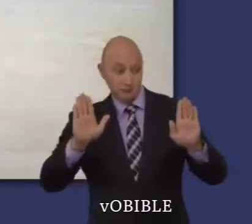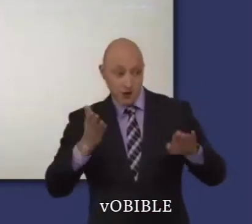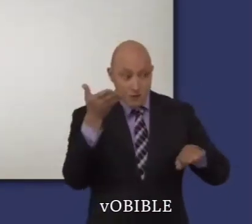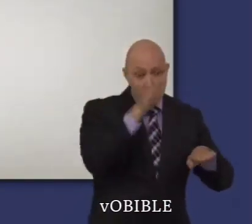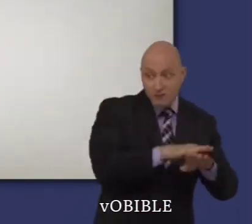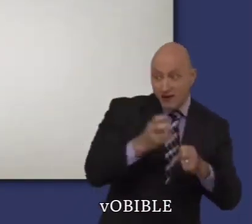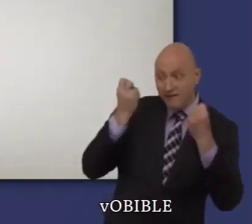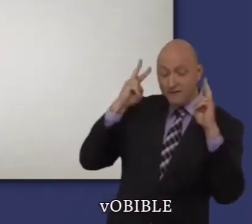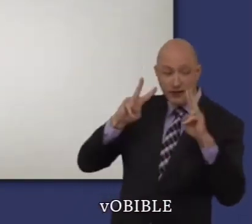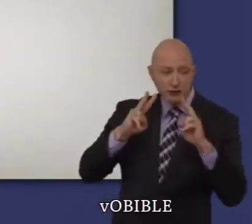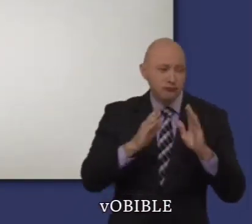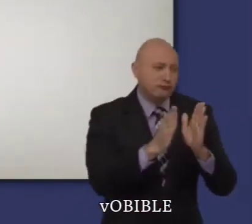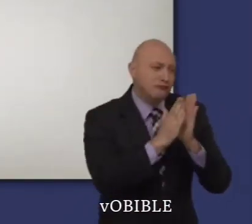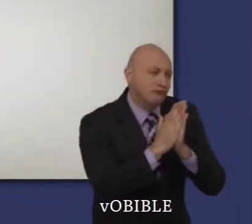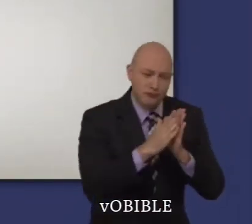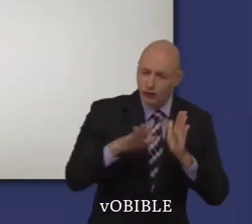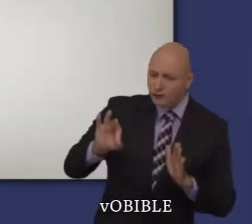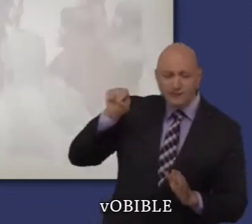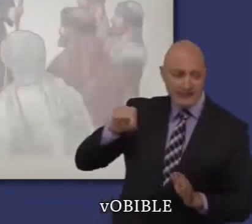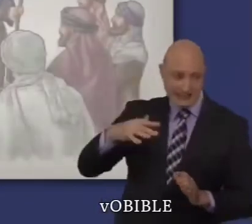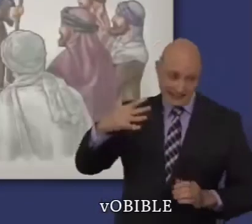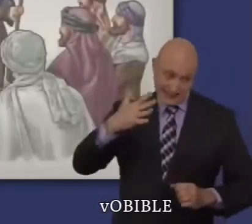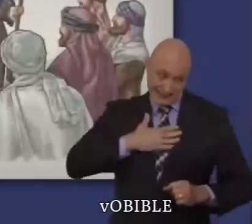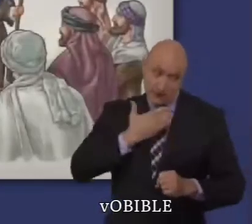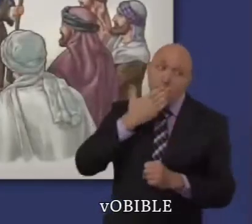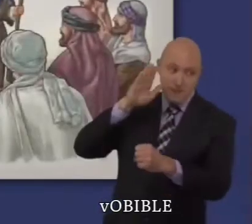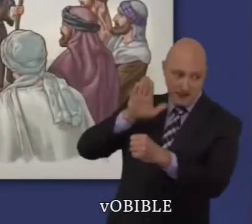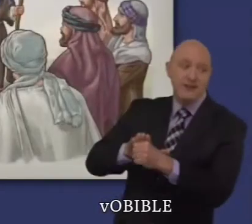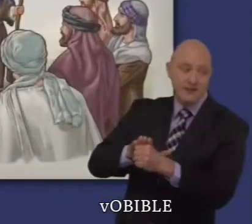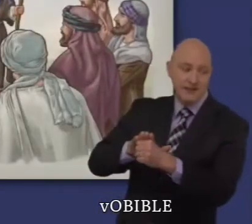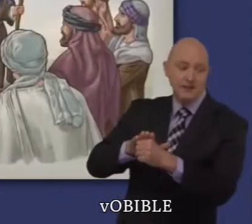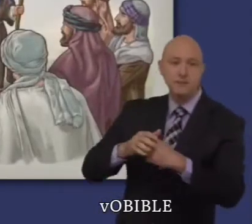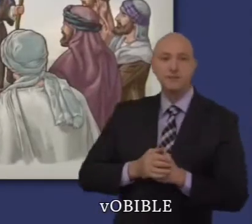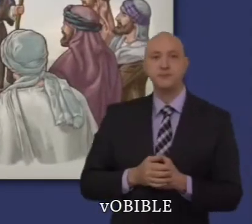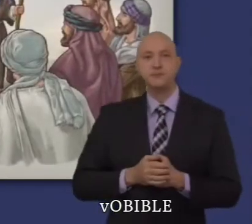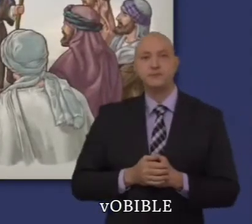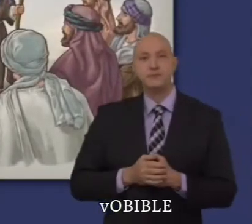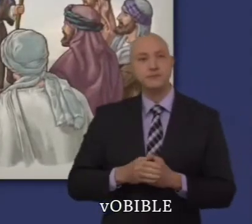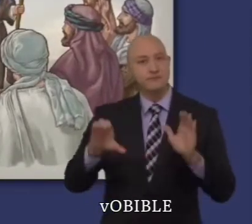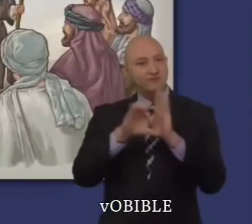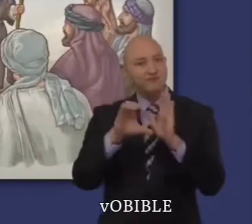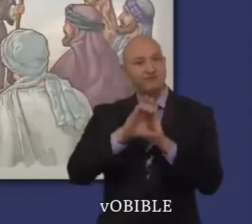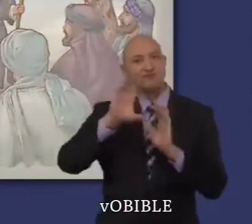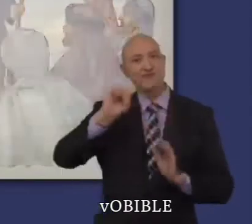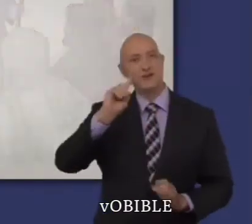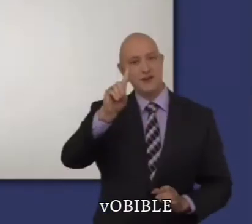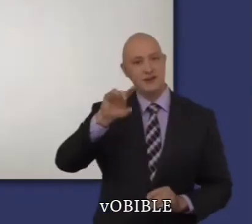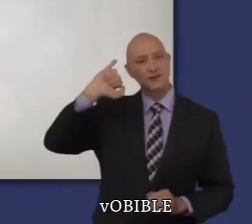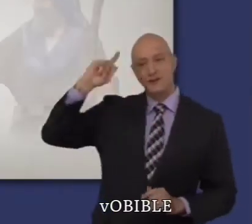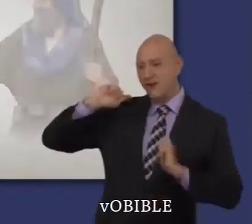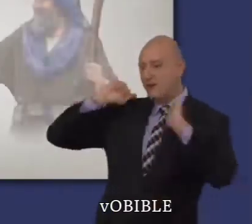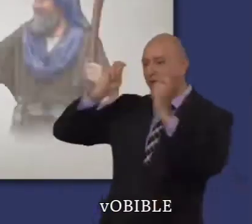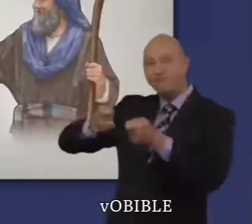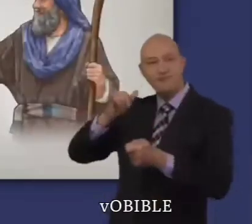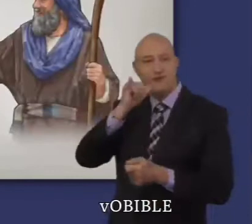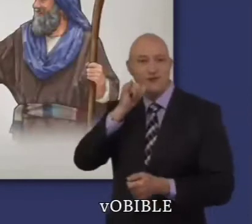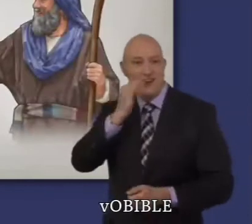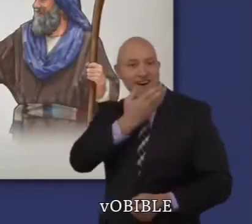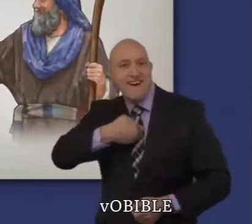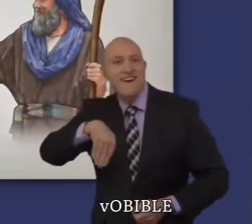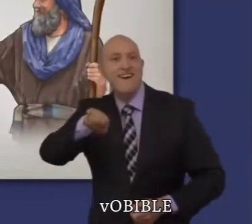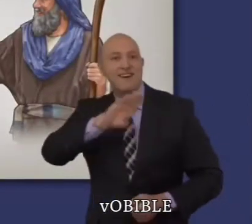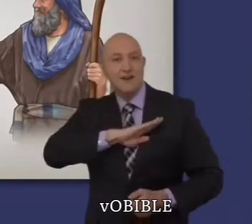Les chapitres 29 et 30 contiennent le 4e discours de Moïse, dans lequel il conclut une alliance avec le peuple et leur dit de